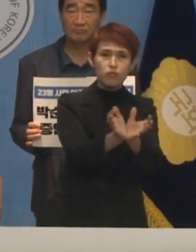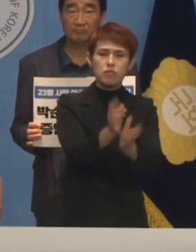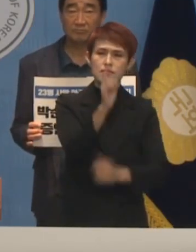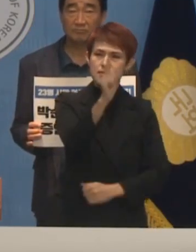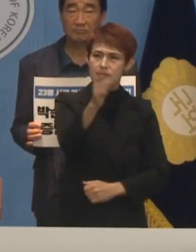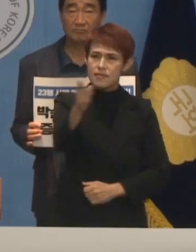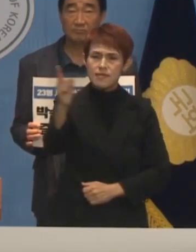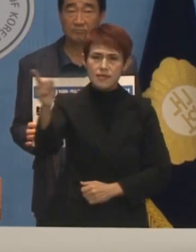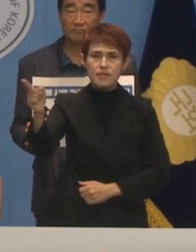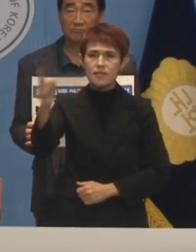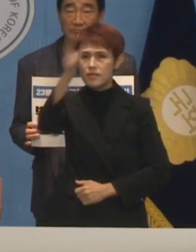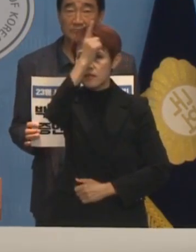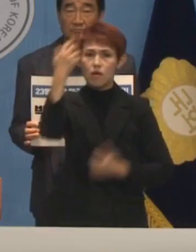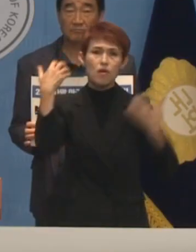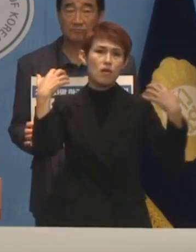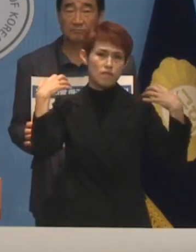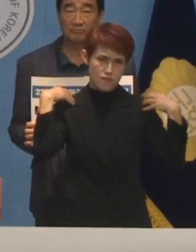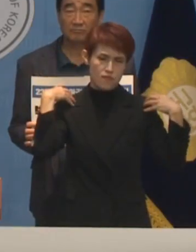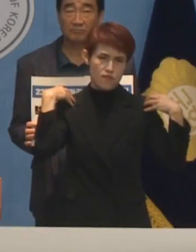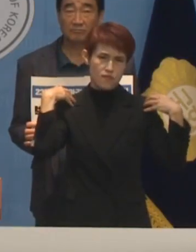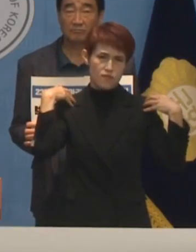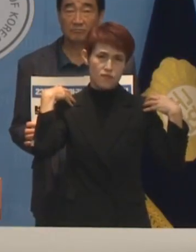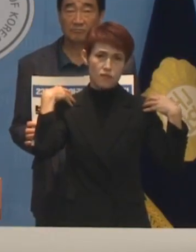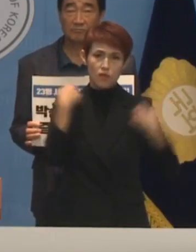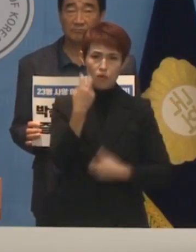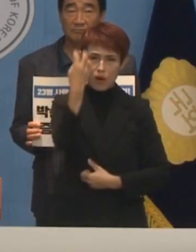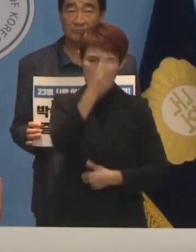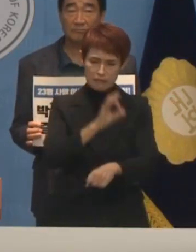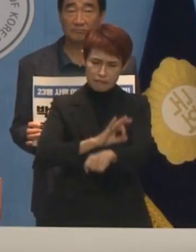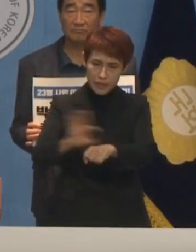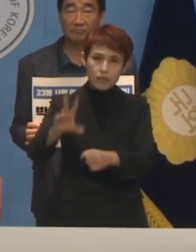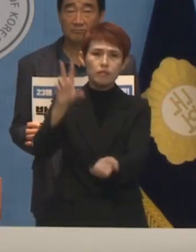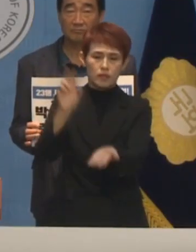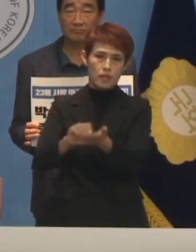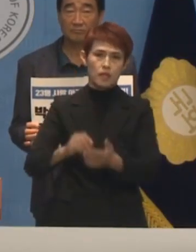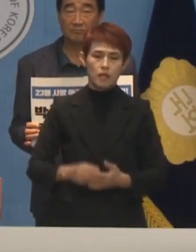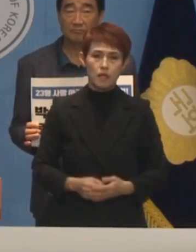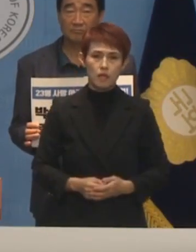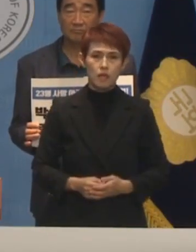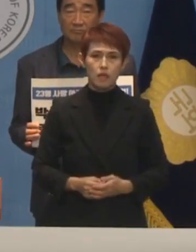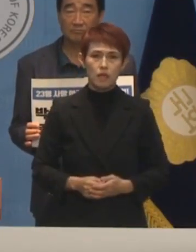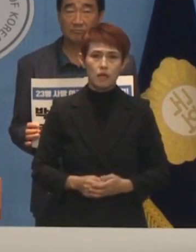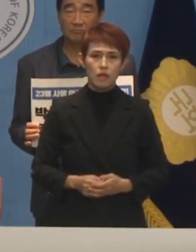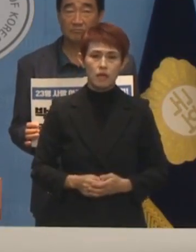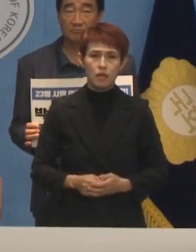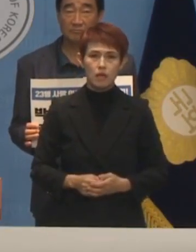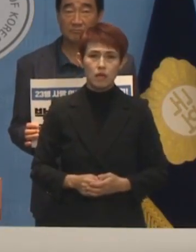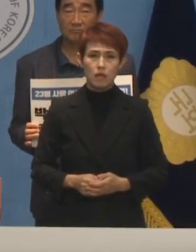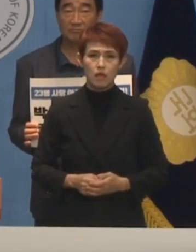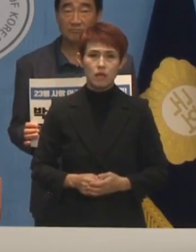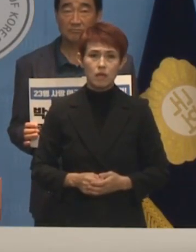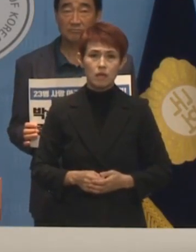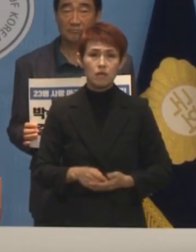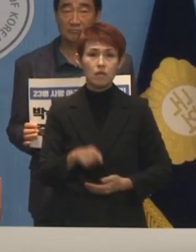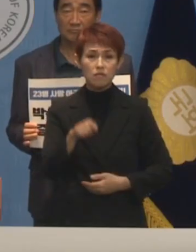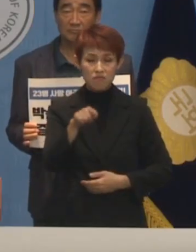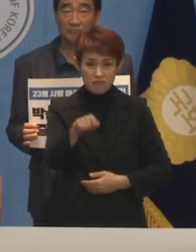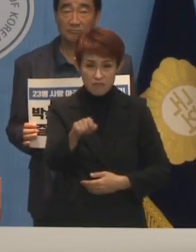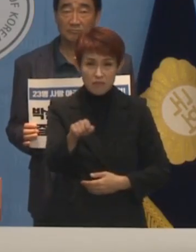총체적인 정부의 부실한 관리 감독과 그리고 공급망이 부실이